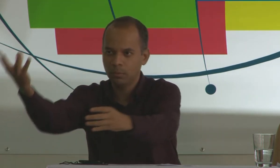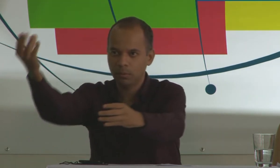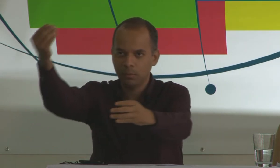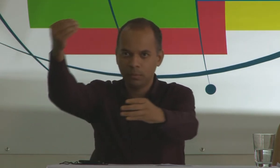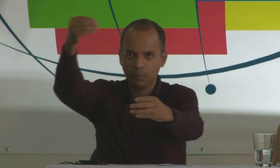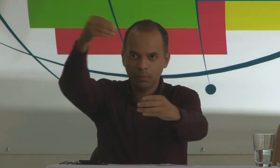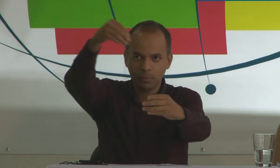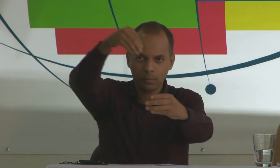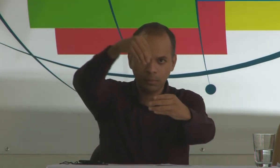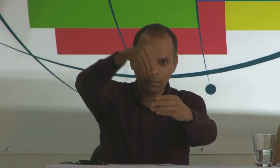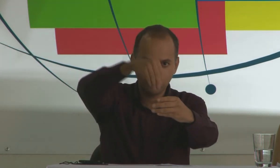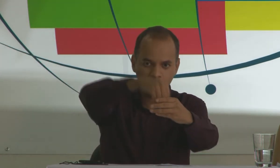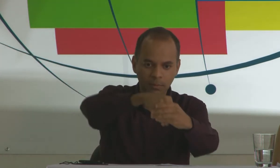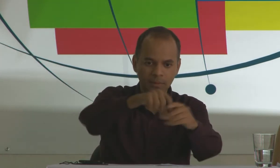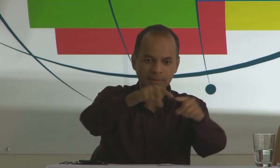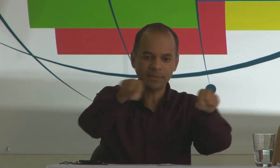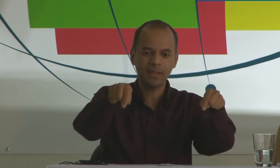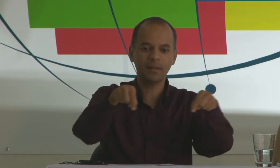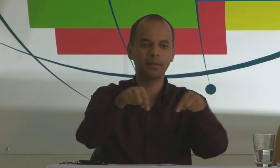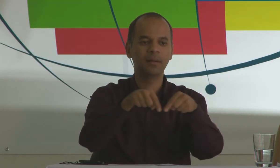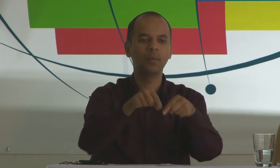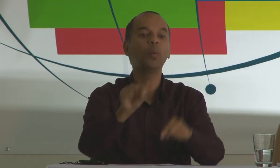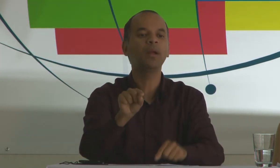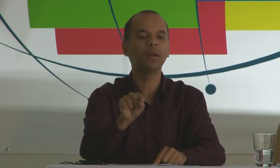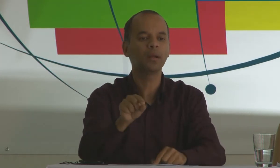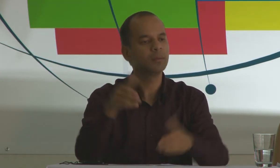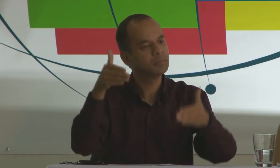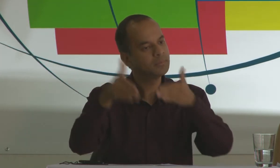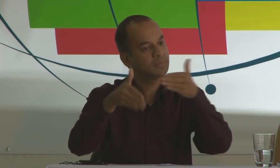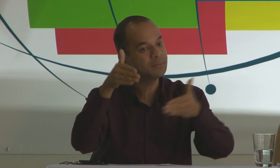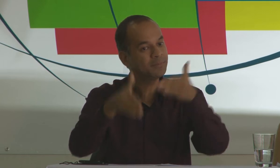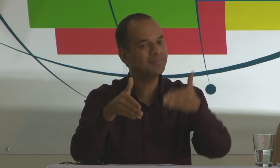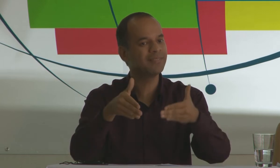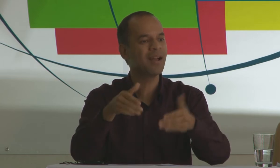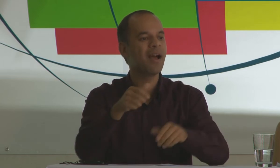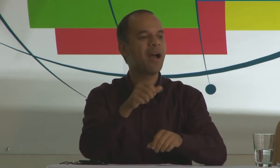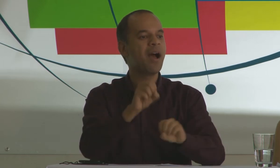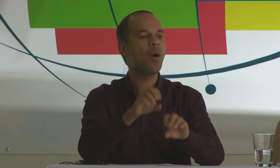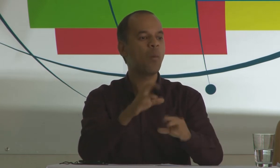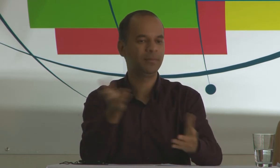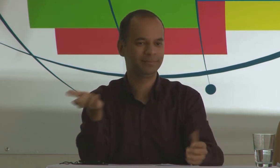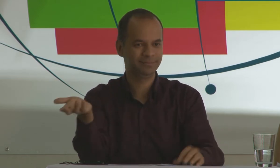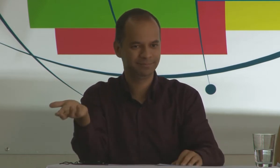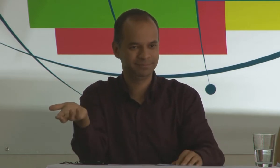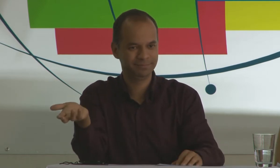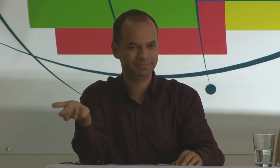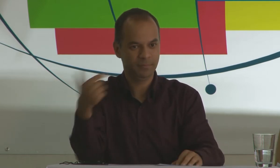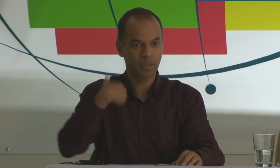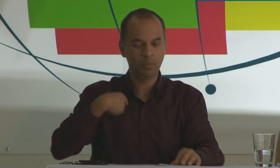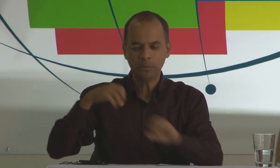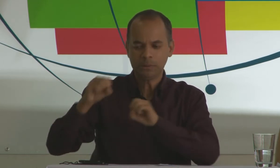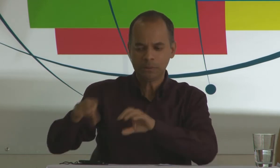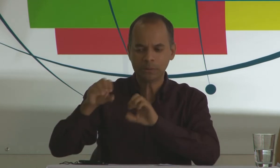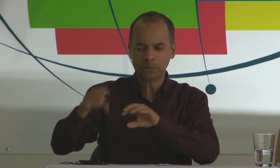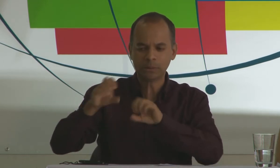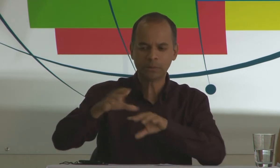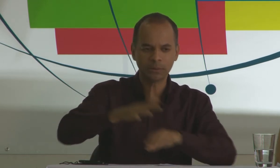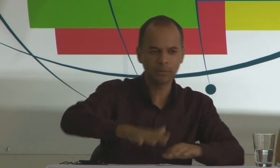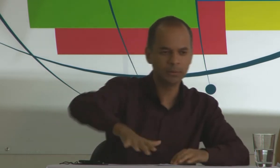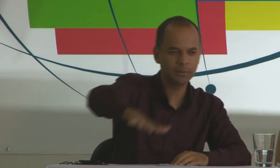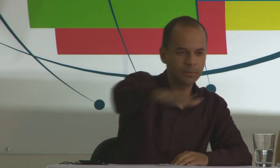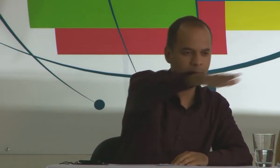exemplo, como que eu posso ajudar o aluno dentro do contexto de sala de aula? Aí eu decido, é para quem diz mais.